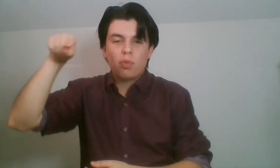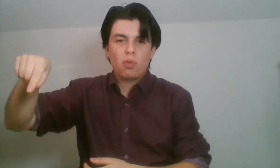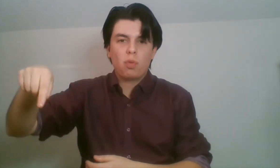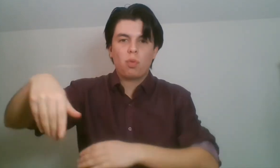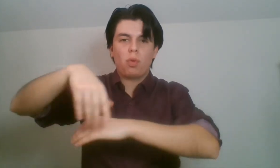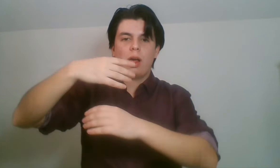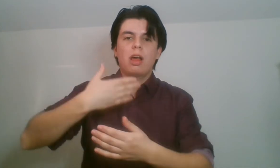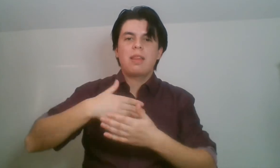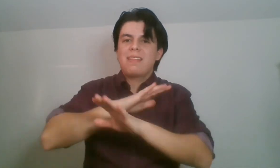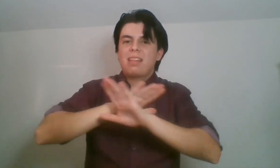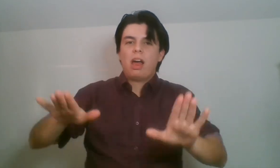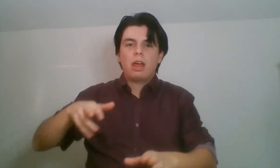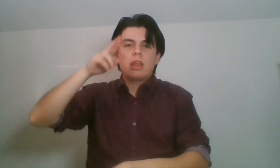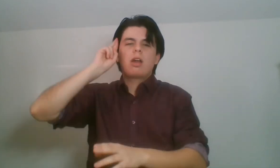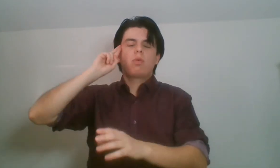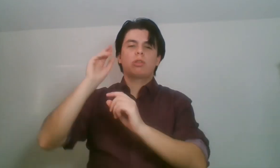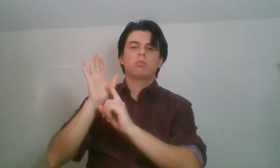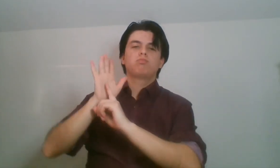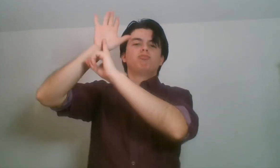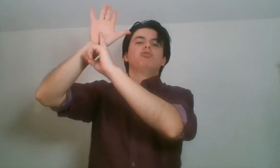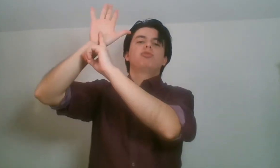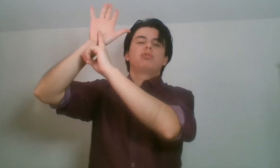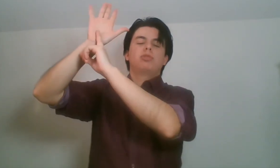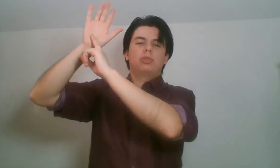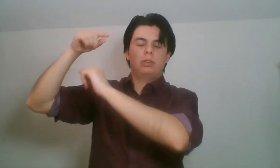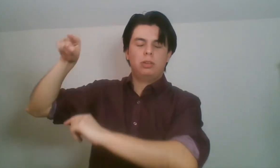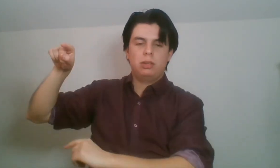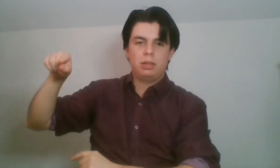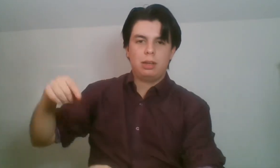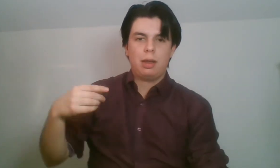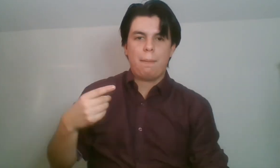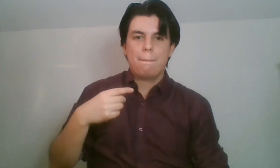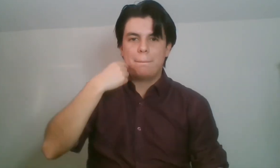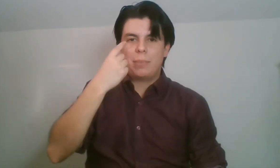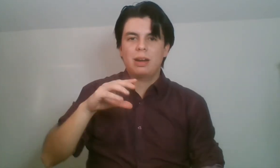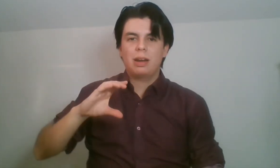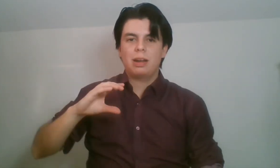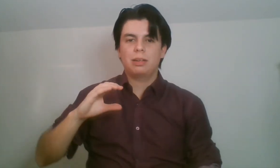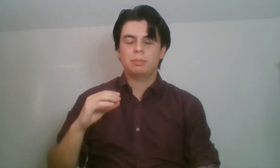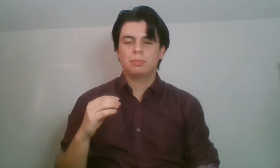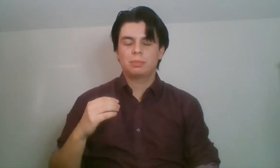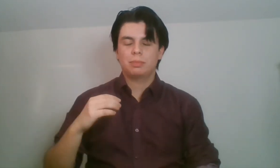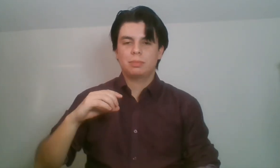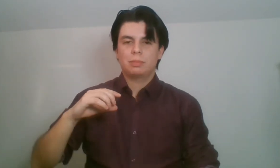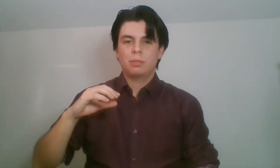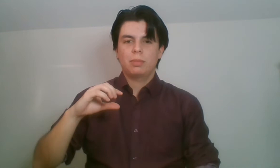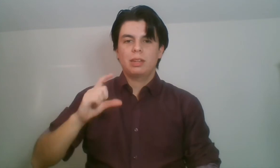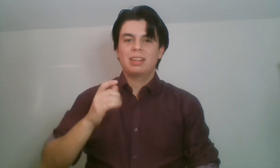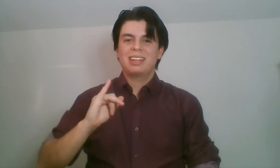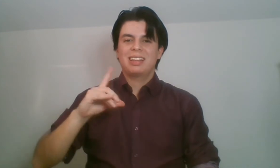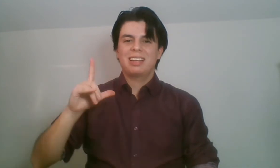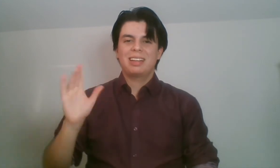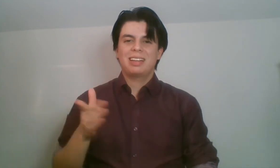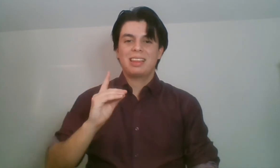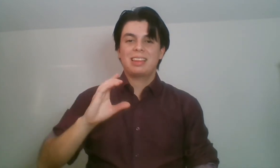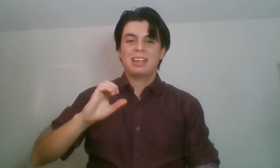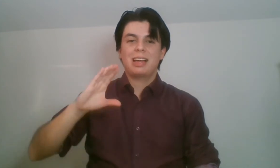monumento para recordar y conmemorar a un hombre que fue tan importante, nacido en su patria, el Perú. Al